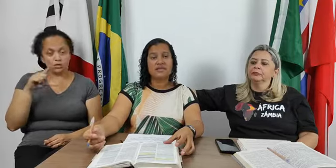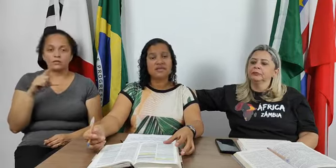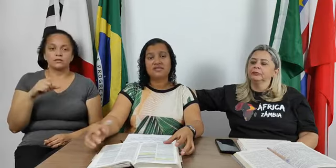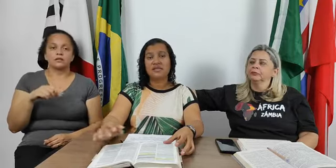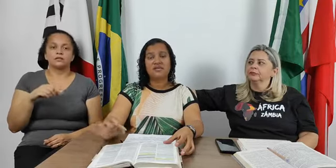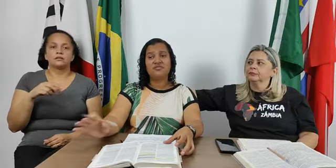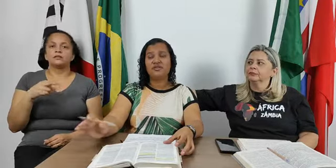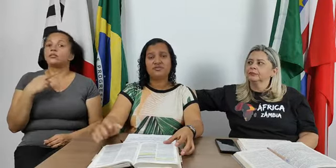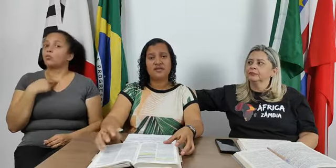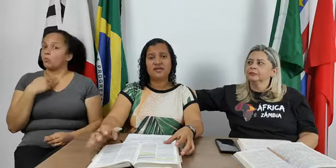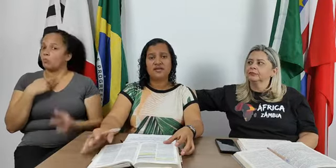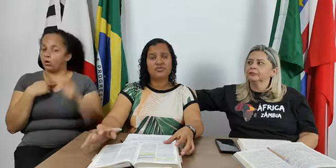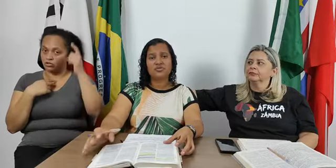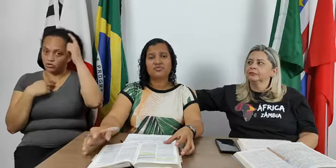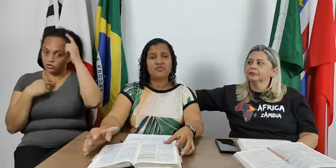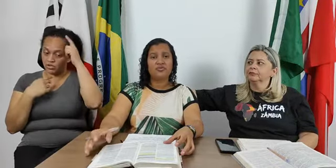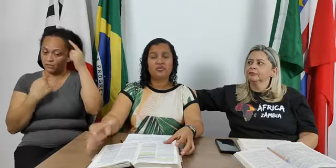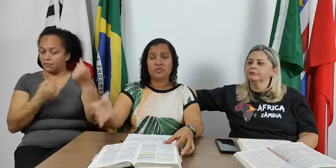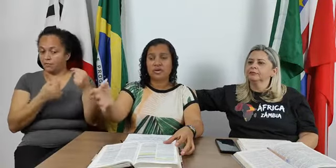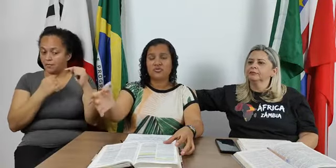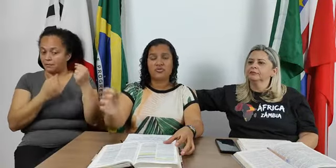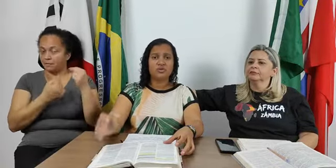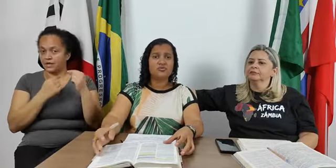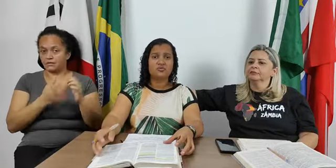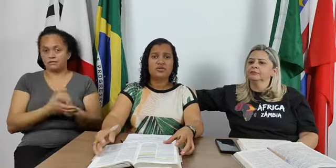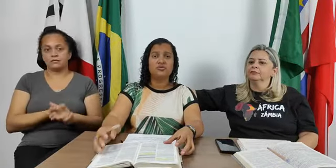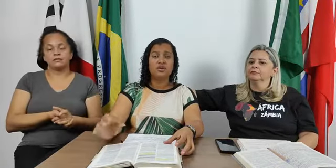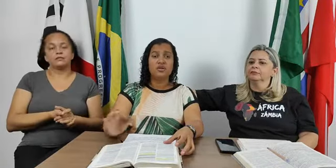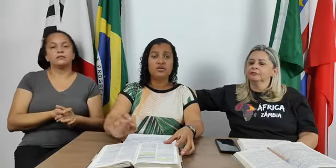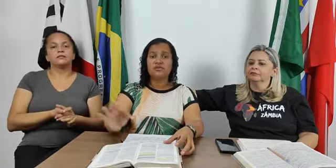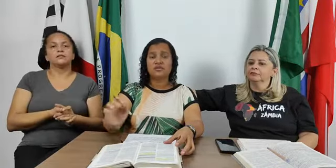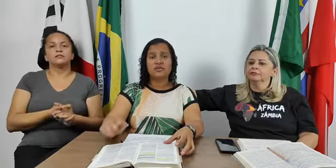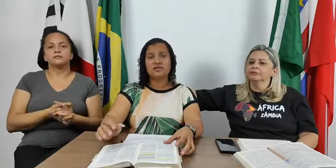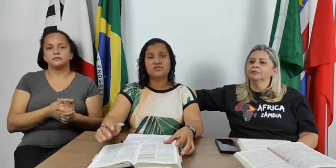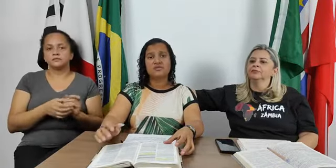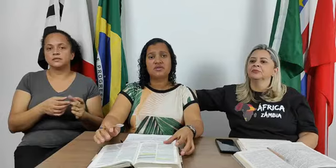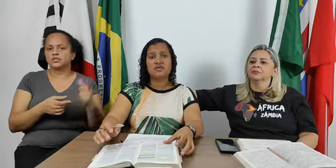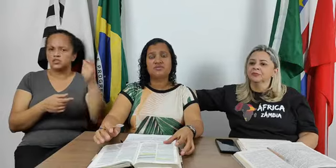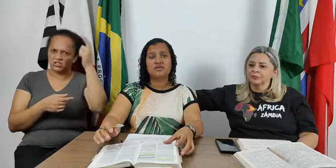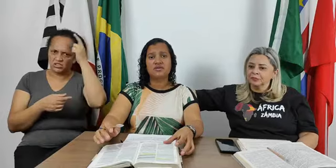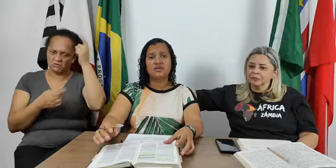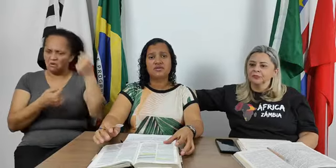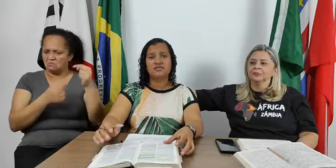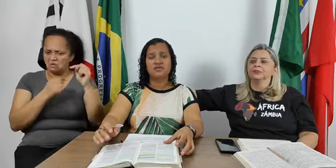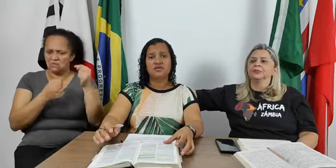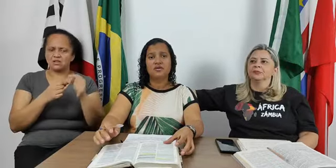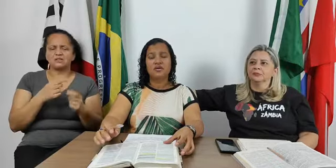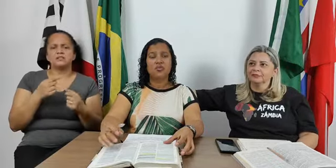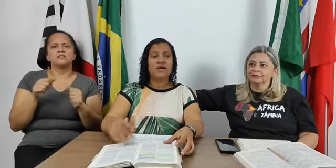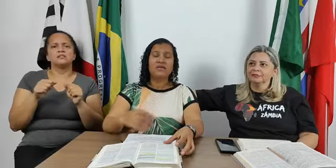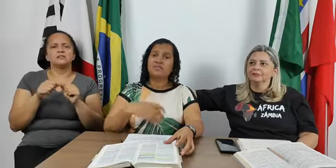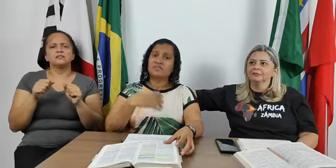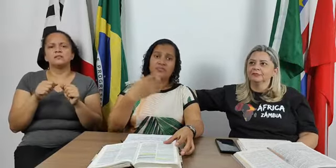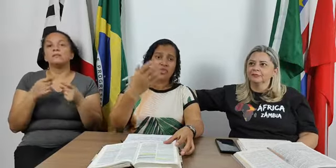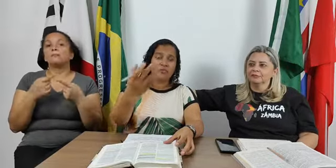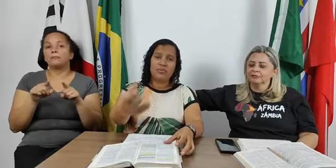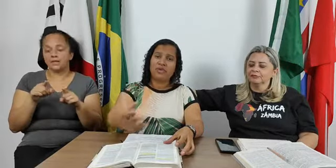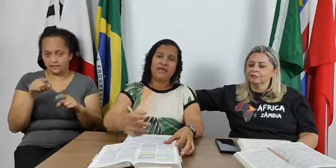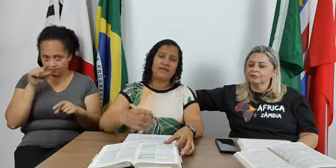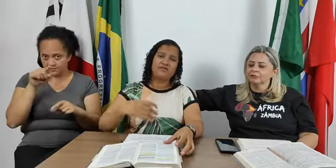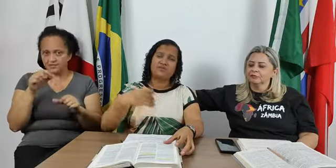consegue é Satanás reverter aquilo que já foi feito, porque ele já foi destruído. Isso Satanás não consegue reverter.